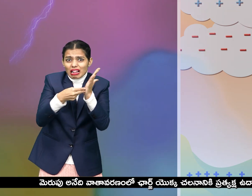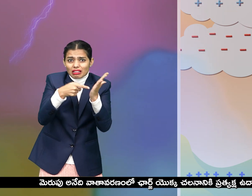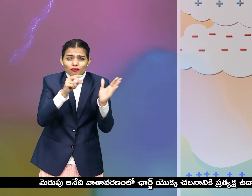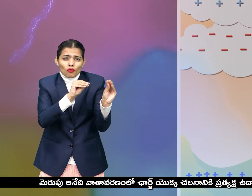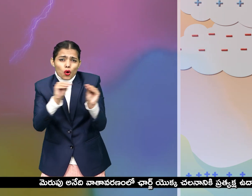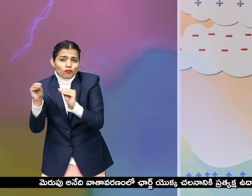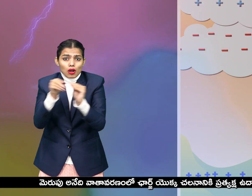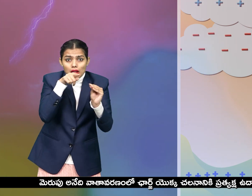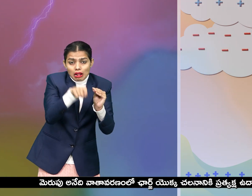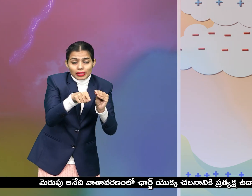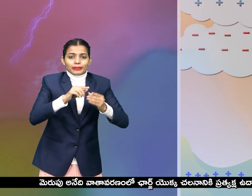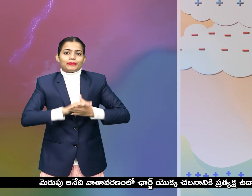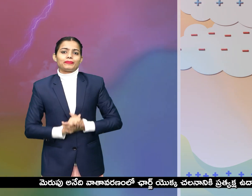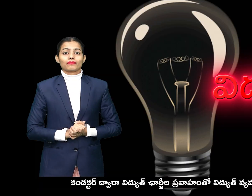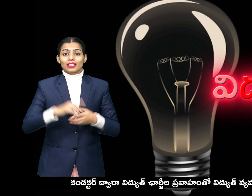సాక్ష్యం.